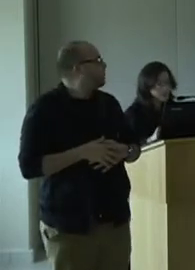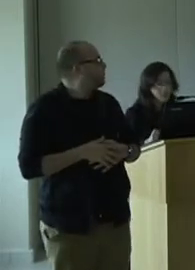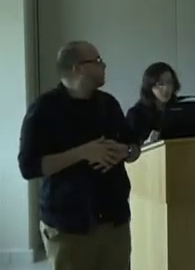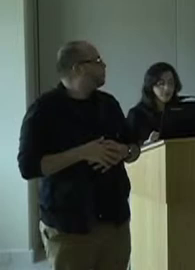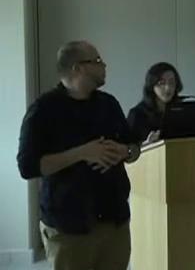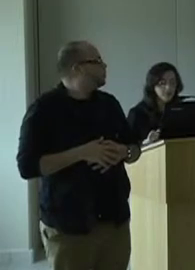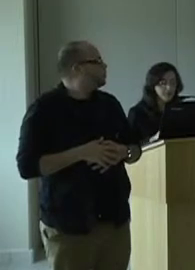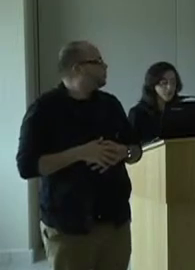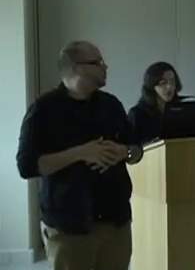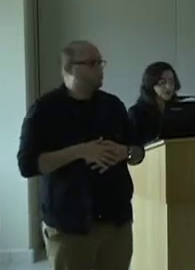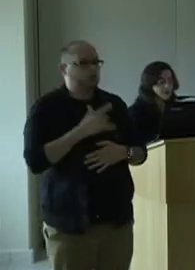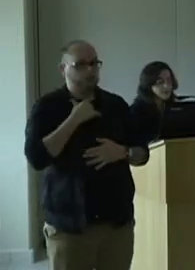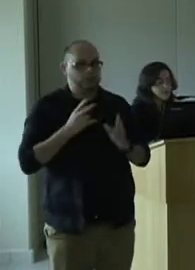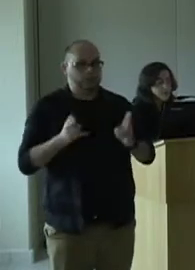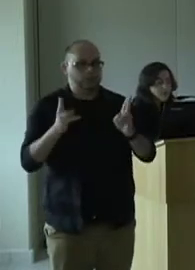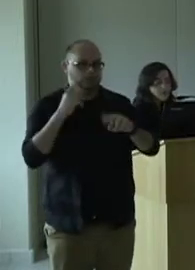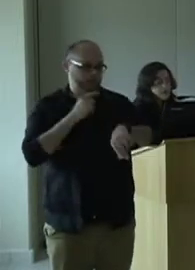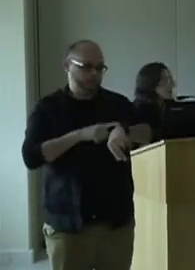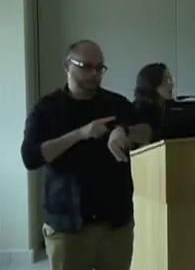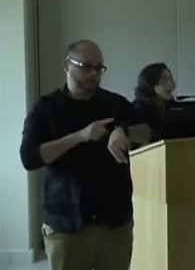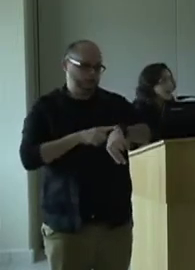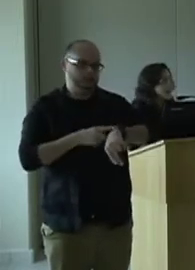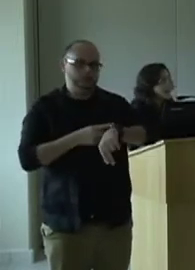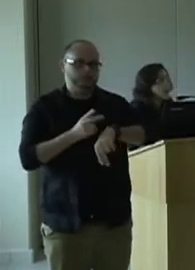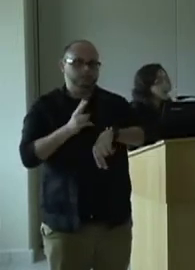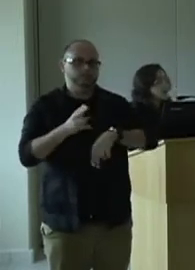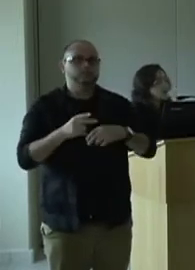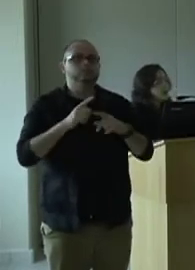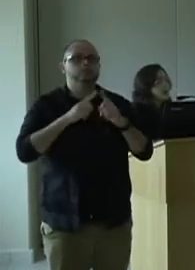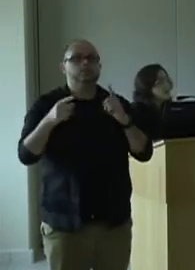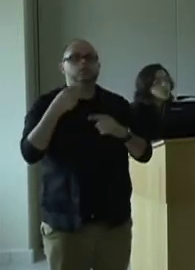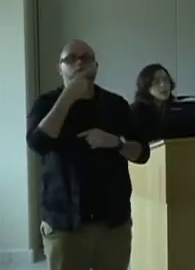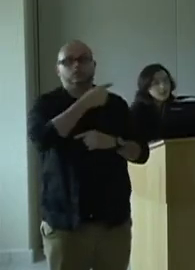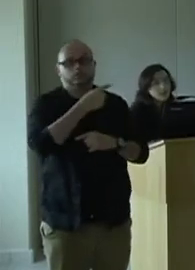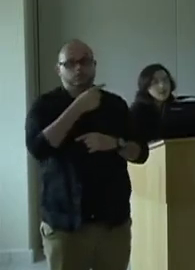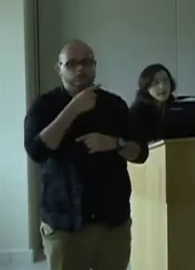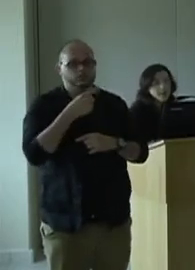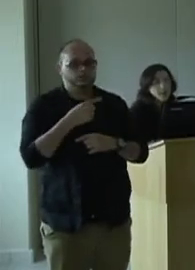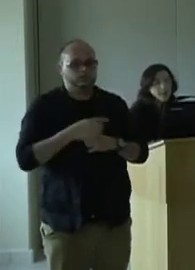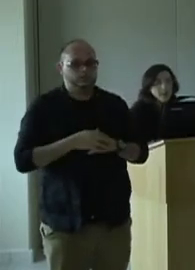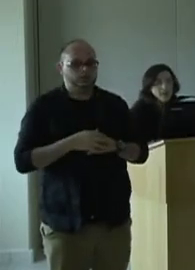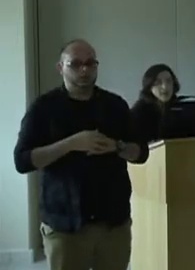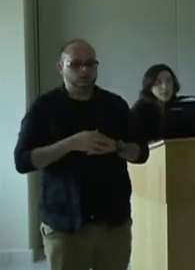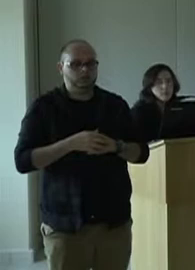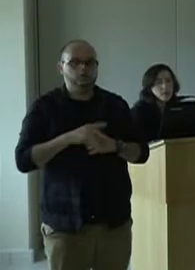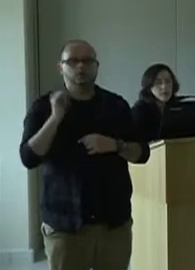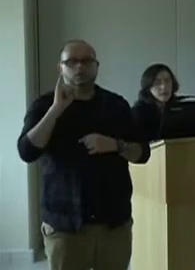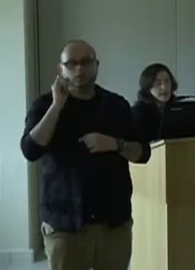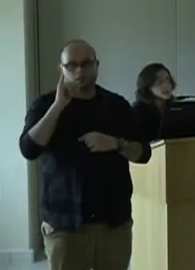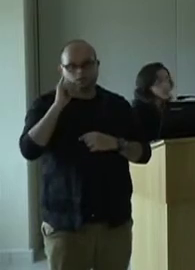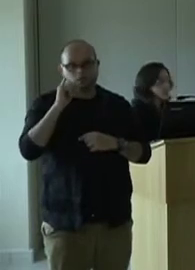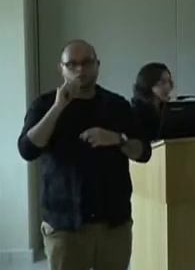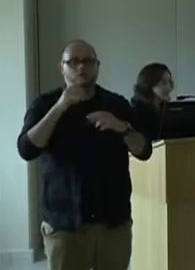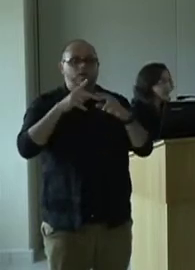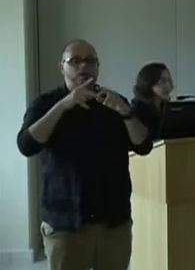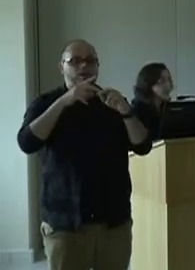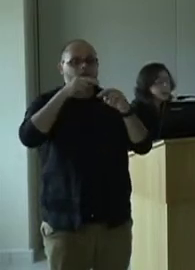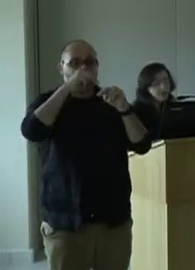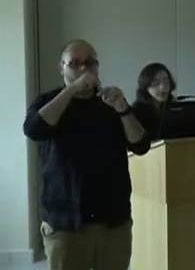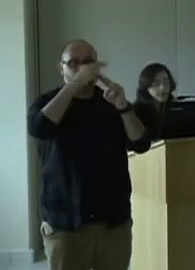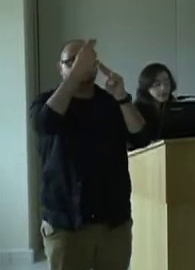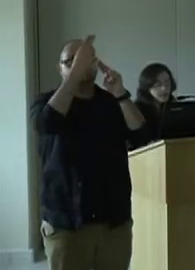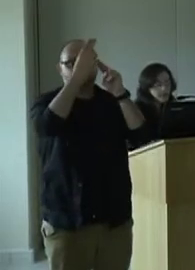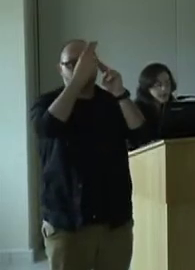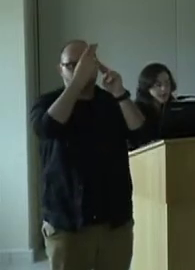ya más rápido porque se nos acaba el tiempo. Pero ella, al igual que Foca, por tirarse un clavado, queda con una lesión